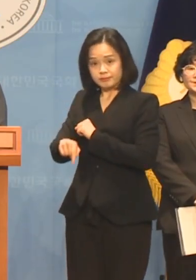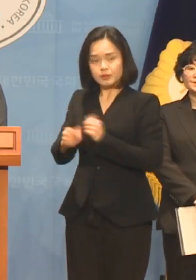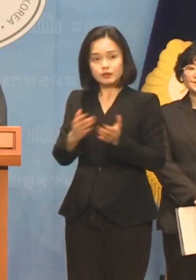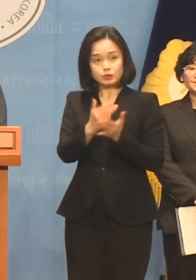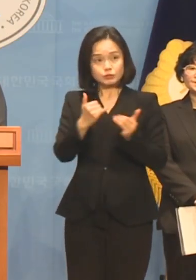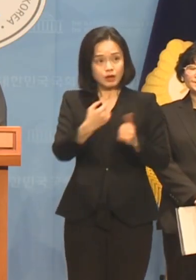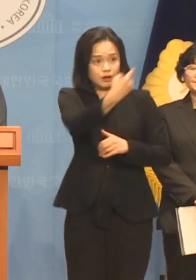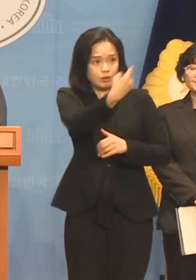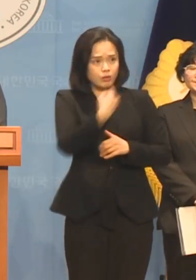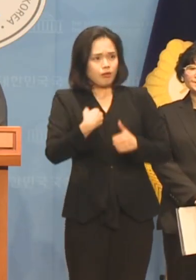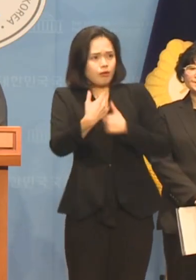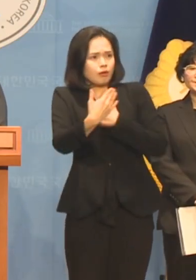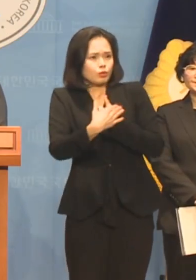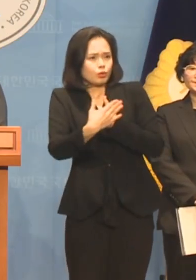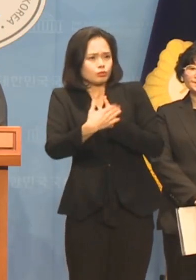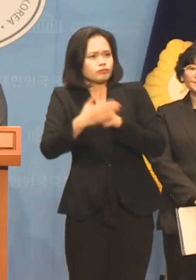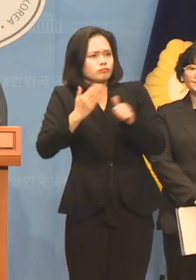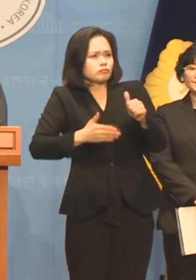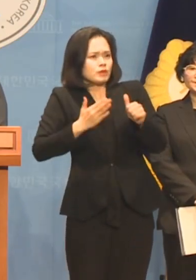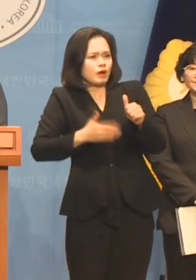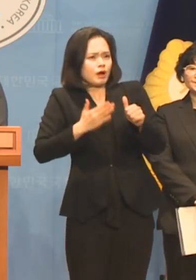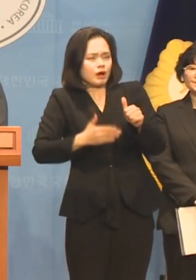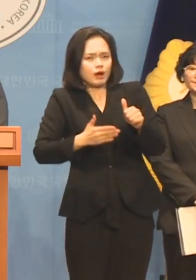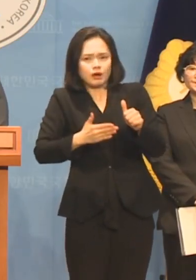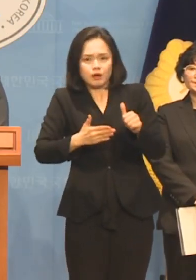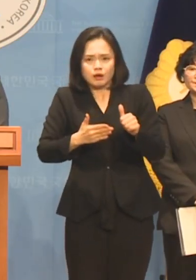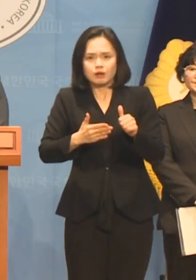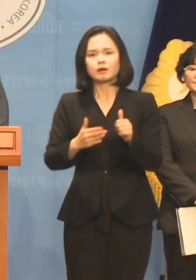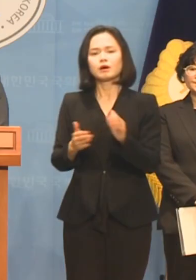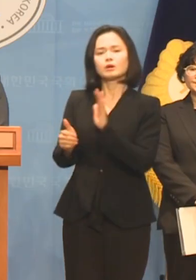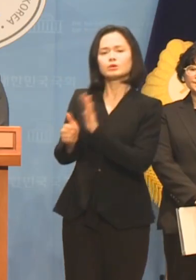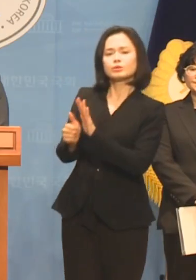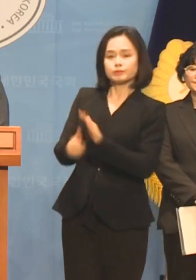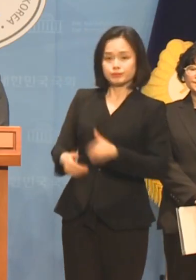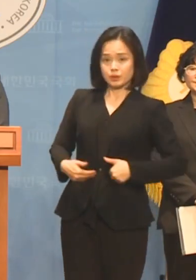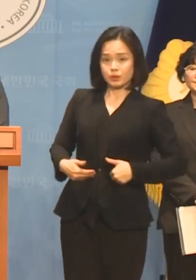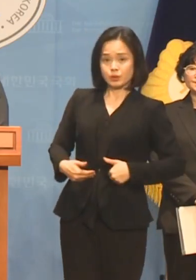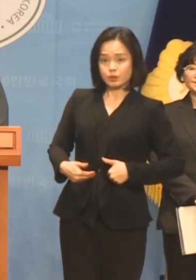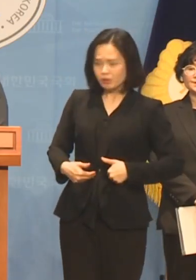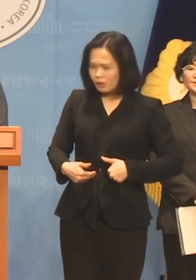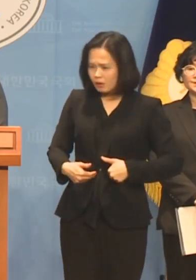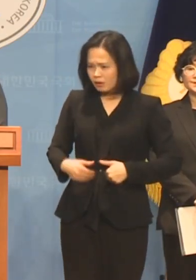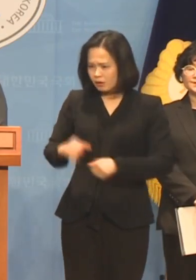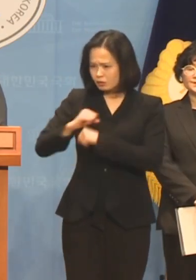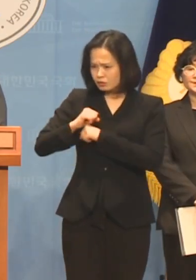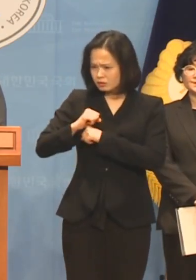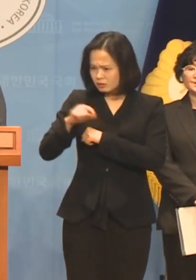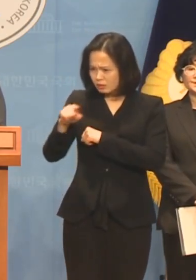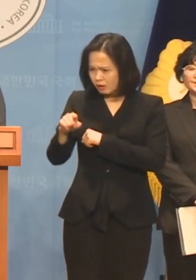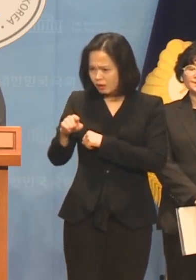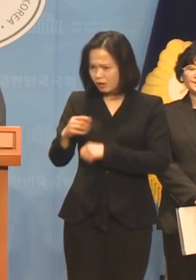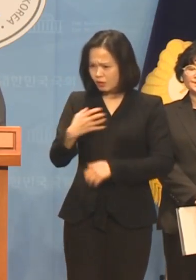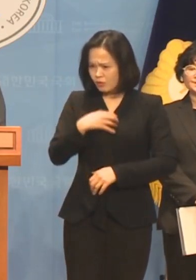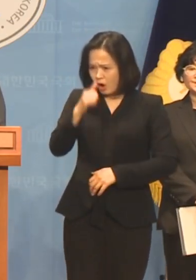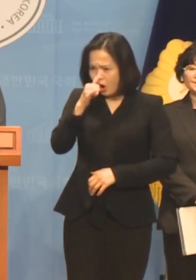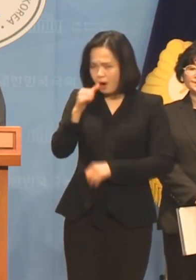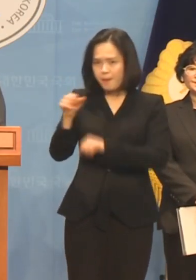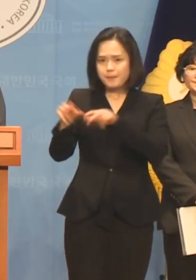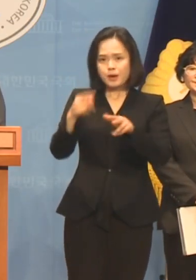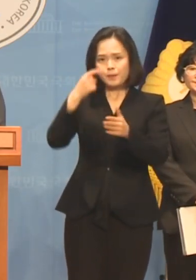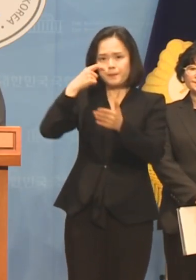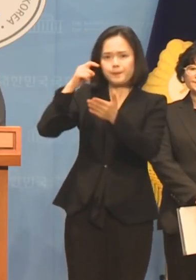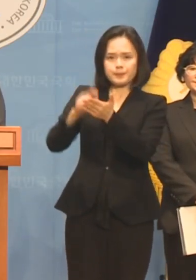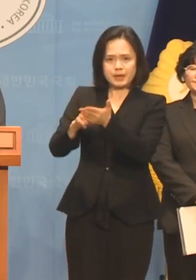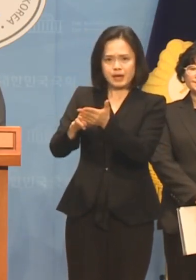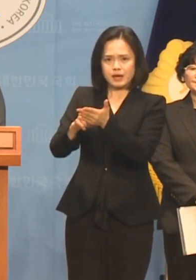도움을 요청할 수 있고 위험군의 장병들을 조기에 발견할 수 있도록 트라우마 근거 기반 개입의 훈련을 받은